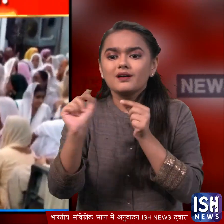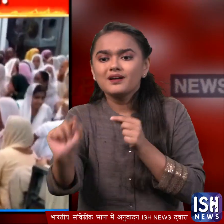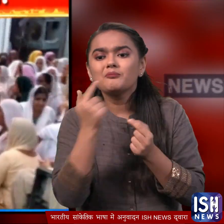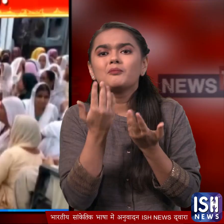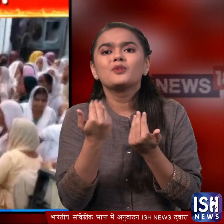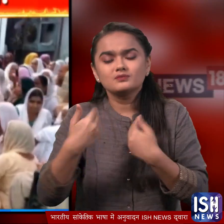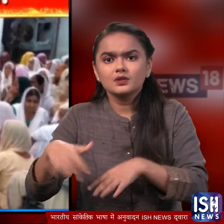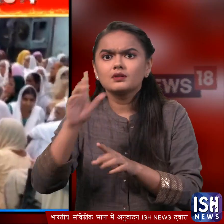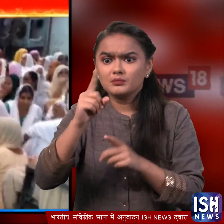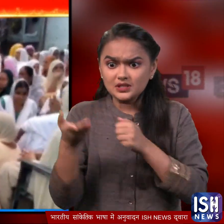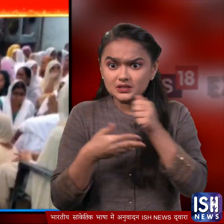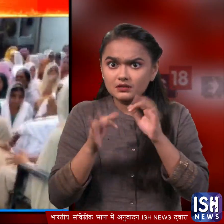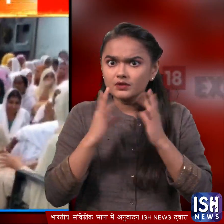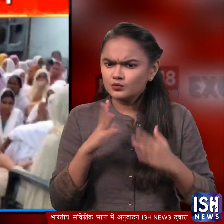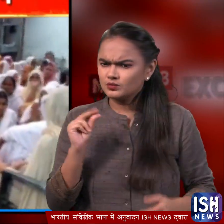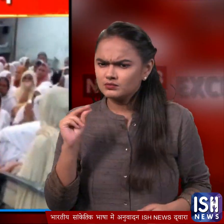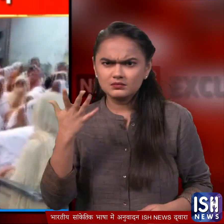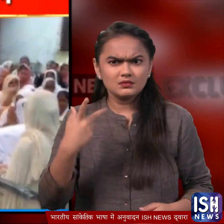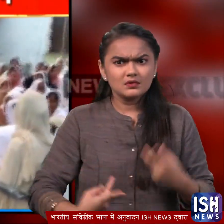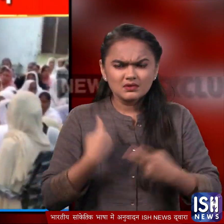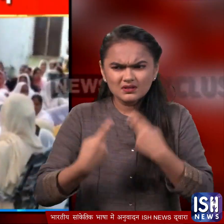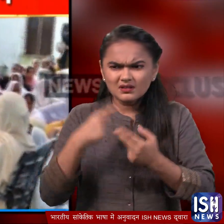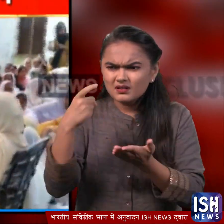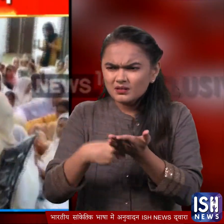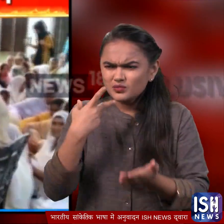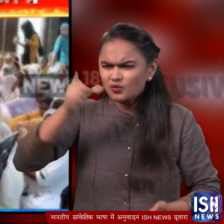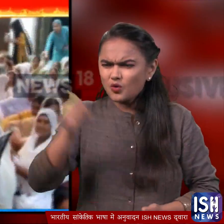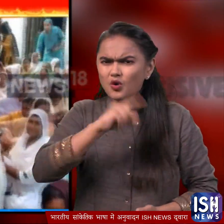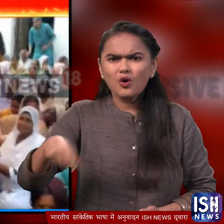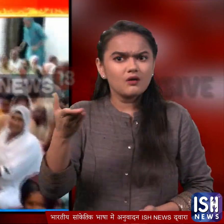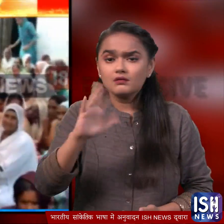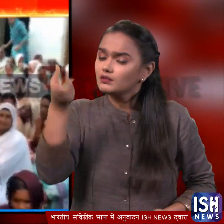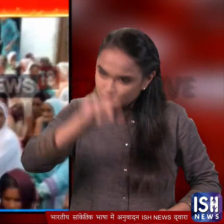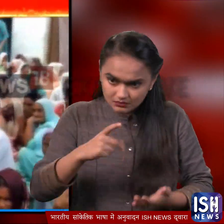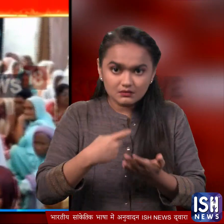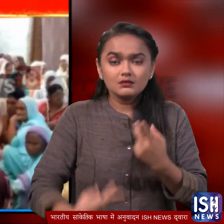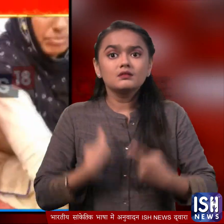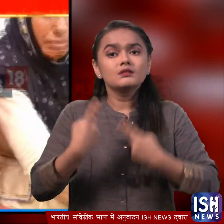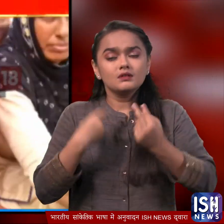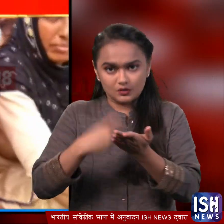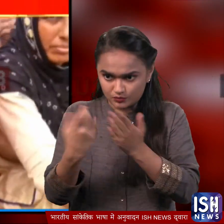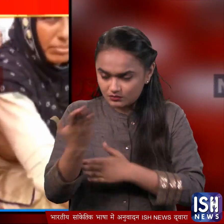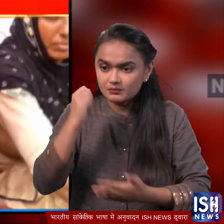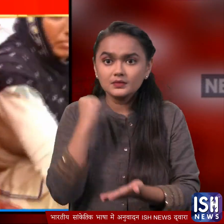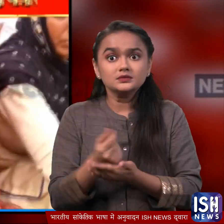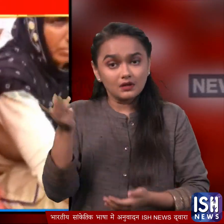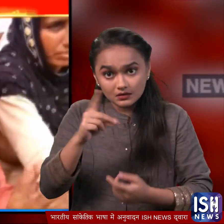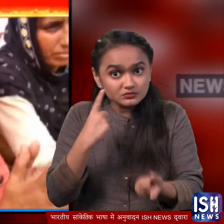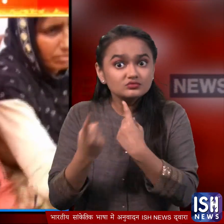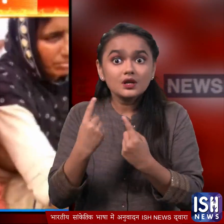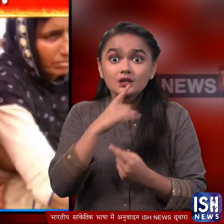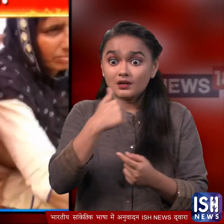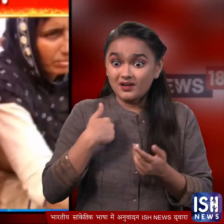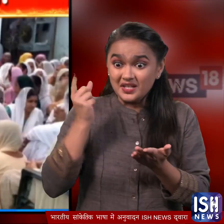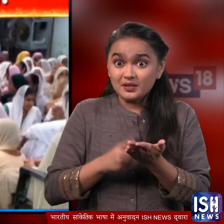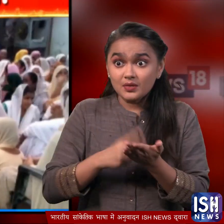किया जा सके। लेकिन इन किसानों के घर वालों ने पोस्टमार्टम रिपोर्ट पर सवाल उठाते हुए दोबारा पोस्टमार्टम कराने की मांग की और साफ किया कि जब तक उनकी ये मांग